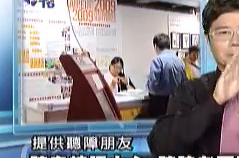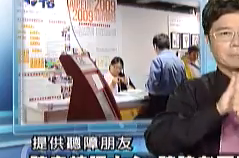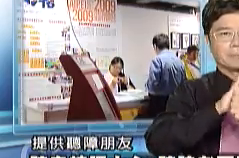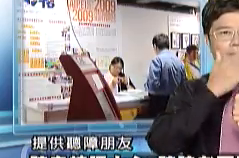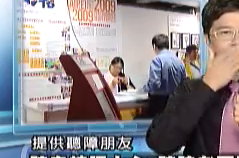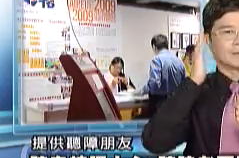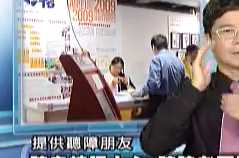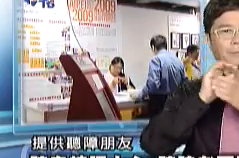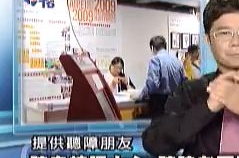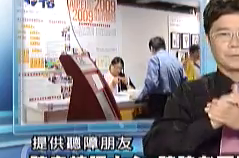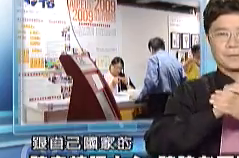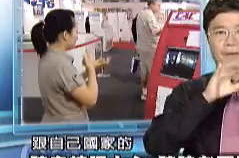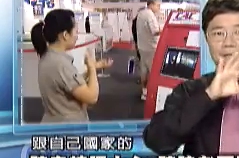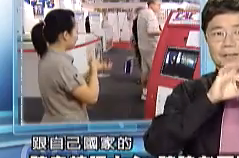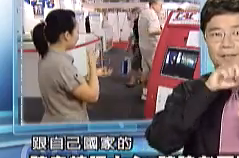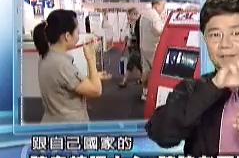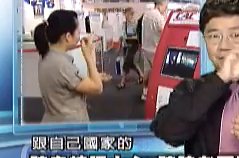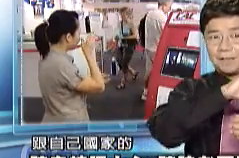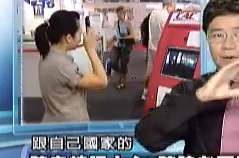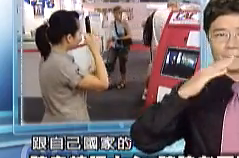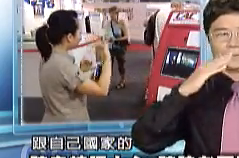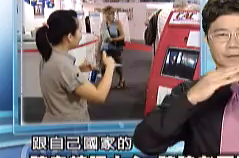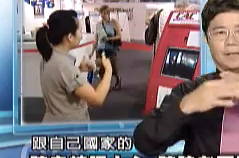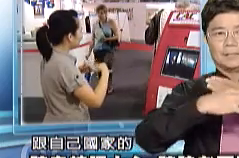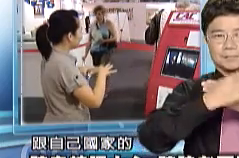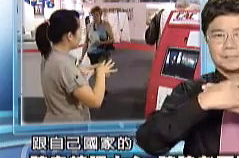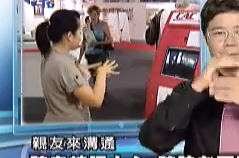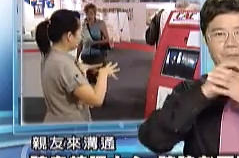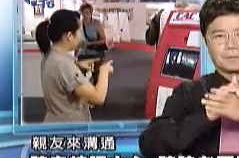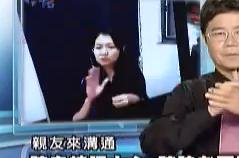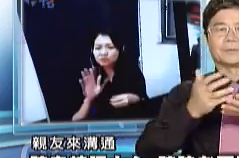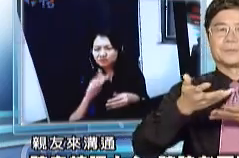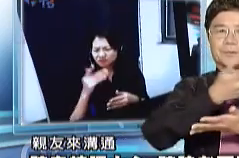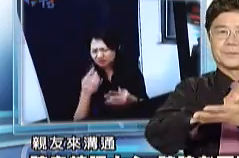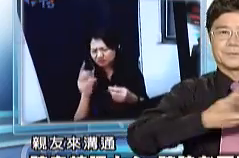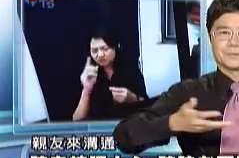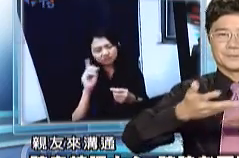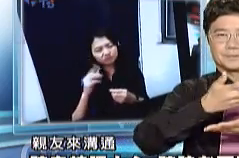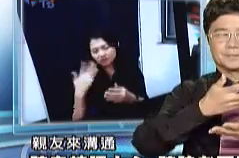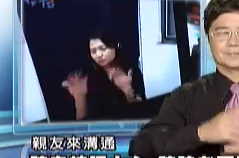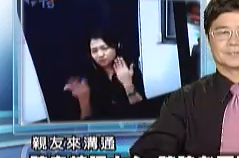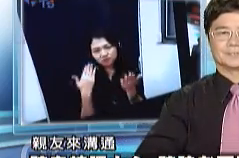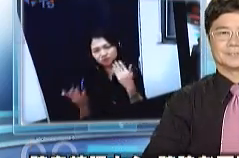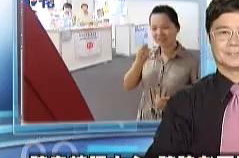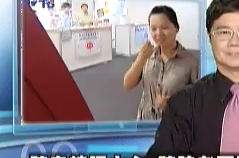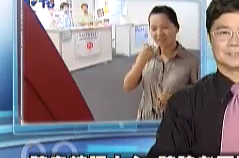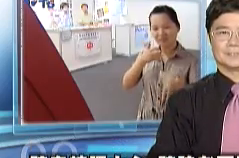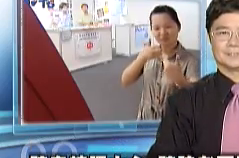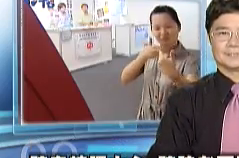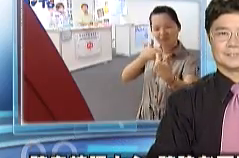供给听障朋友们跟自己国家的亲友好好的来沟通。